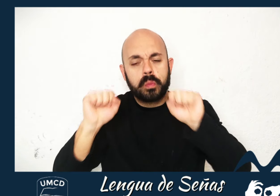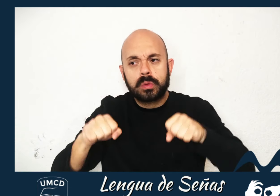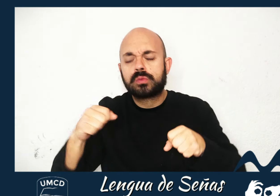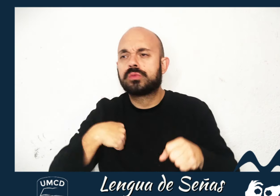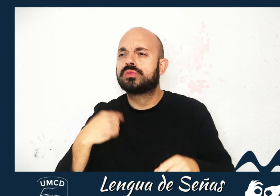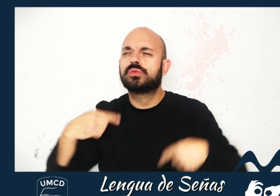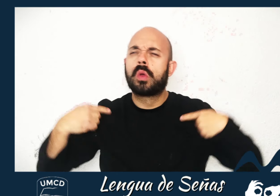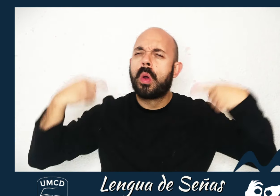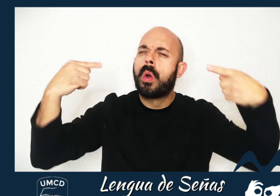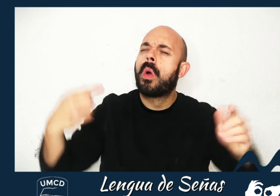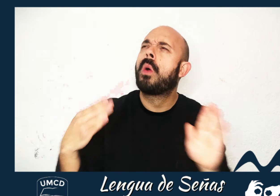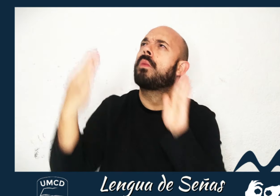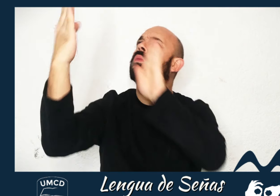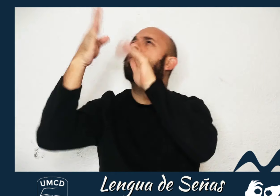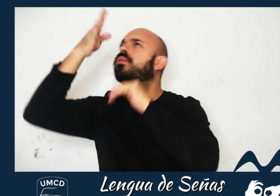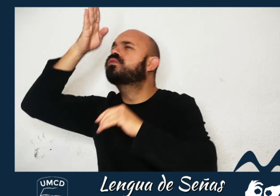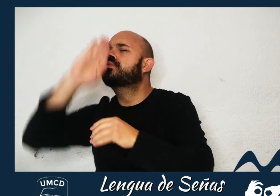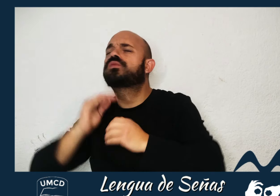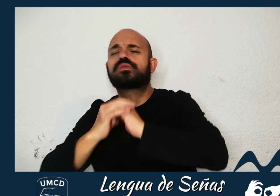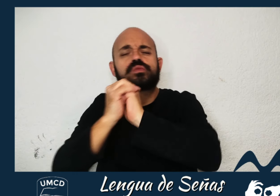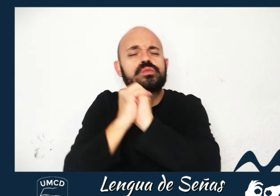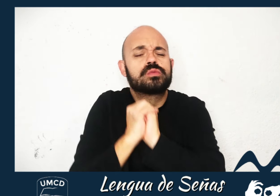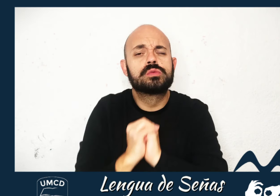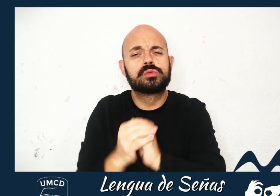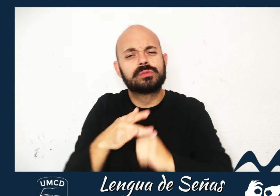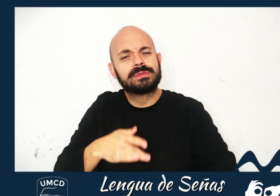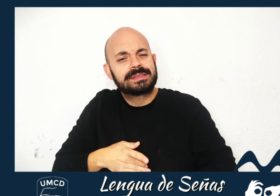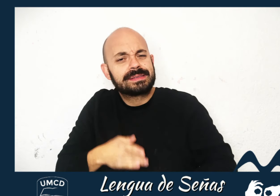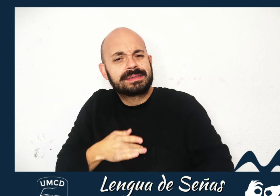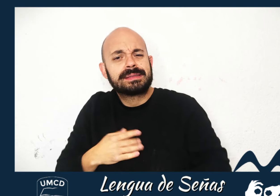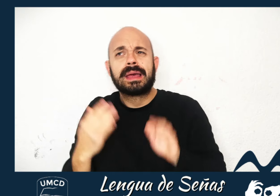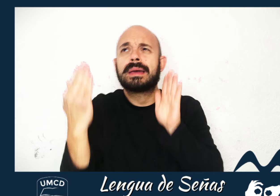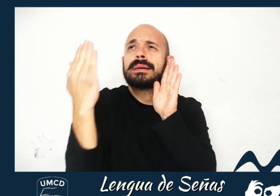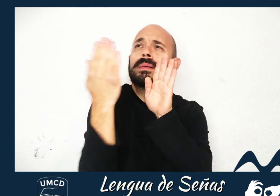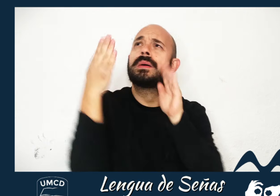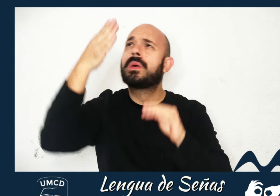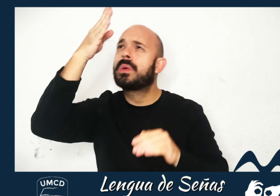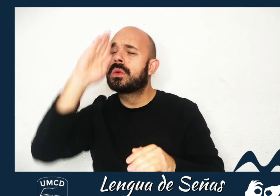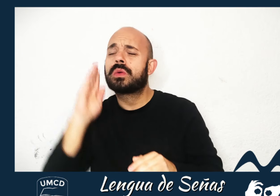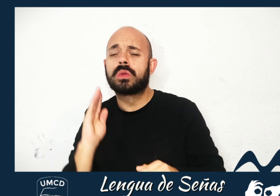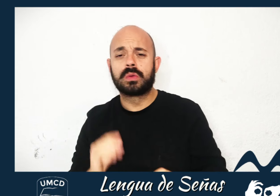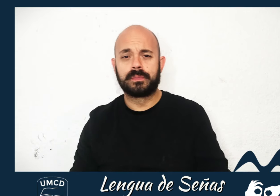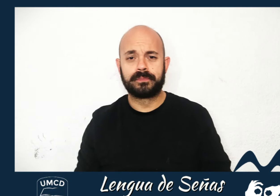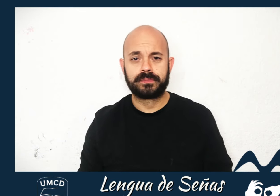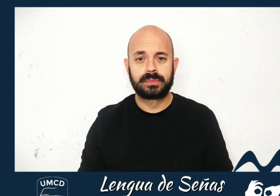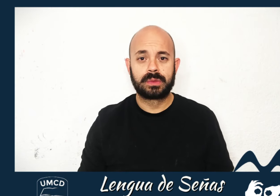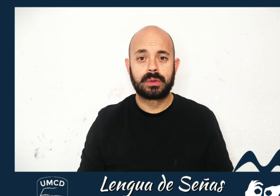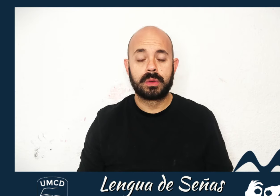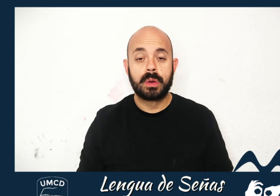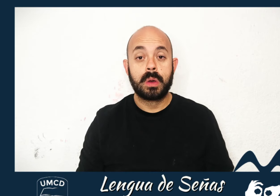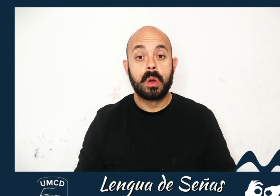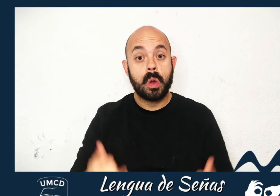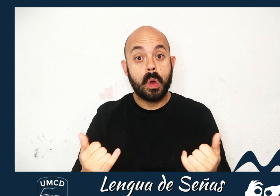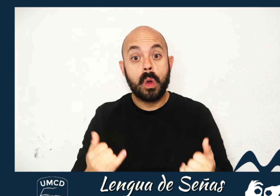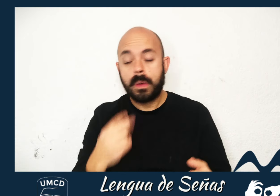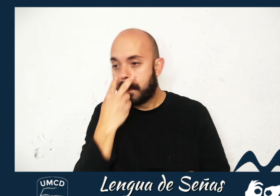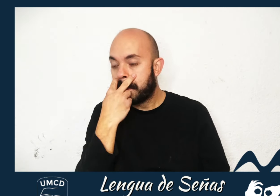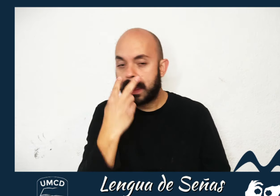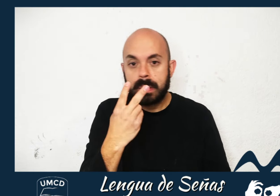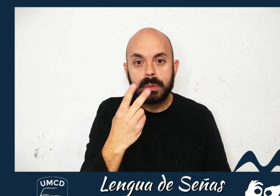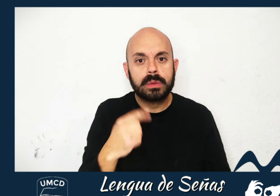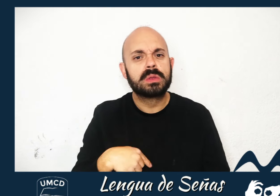día a día, a cada instante, y siente su presencia y su guía a través de su palabra? ¿Es